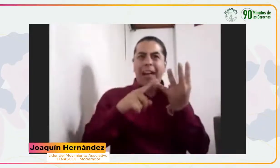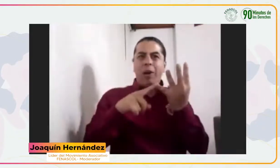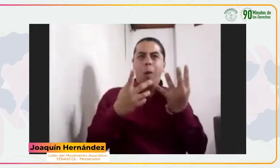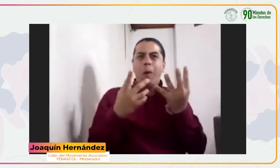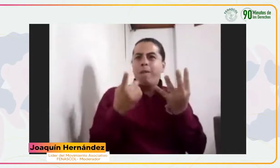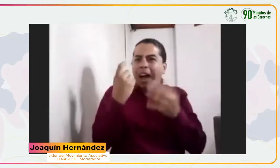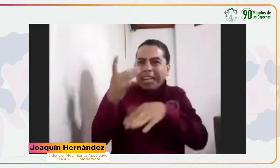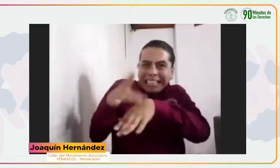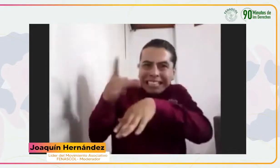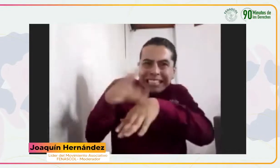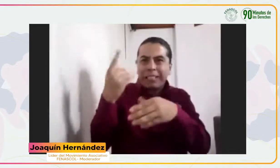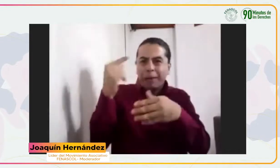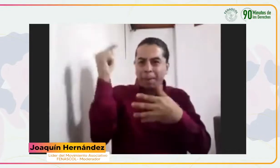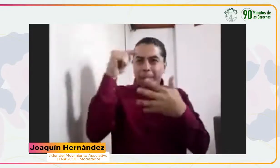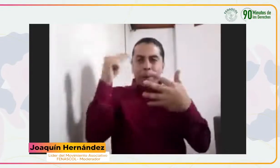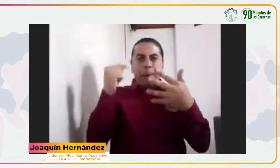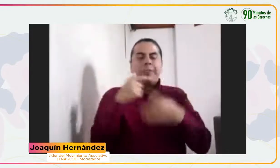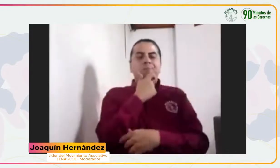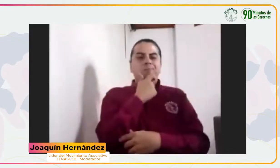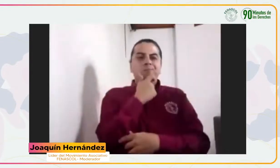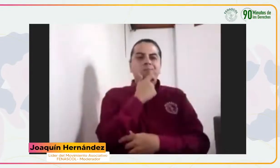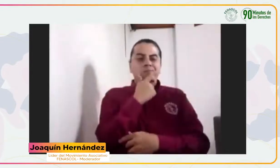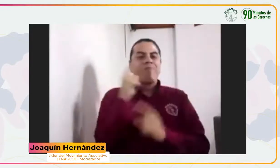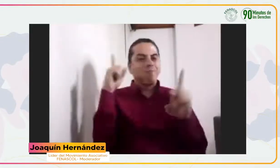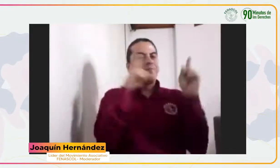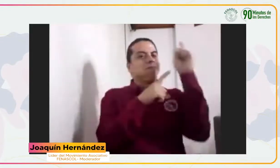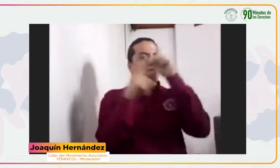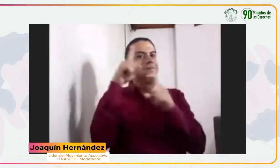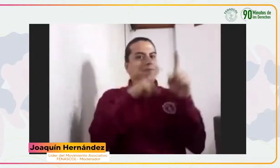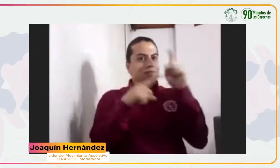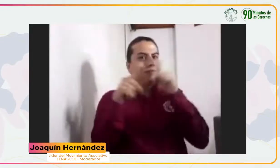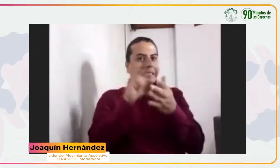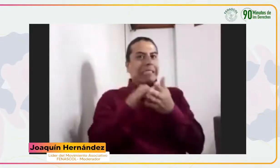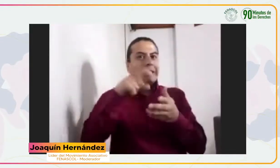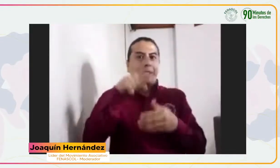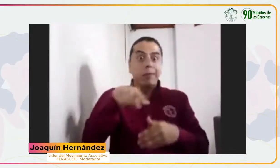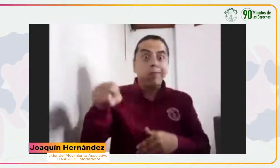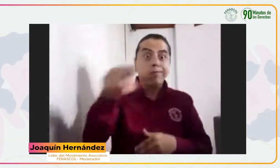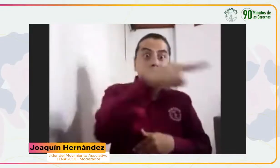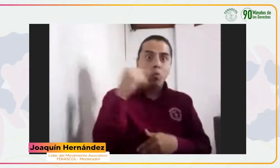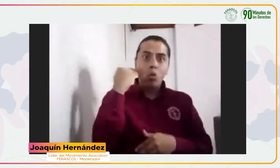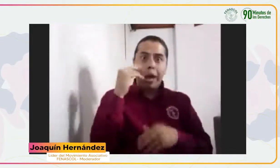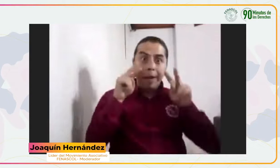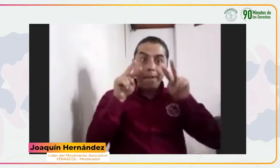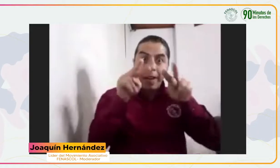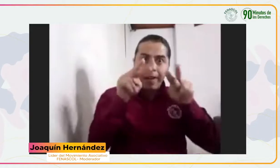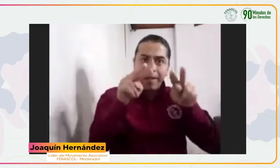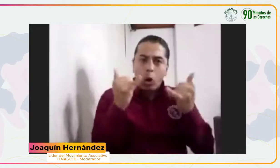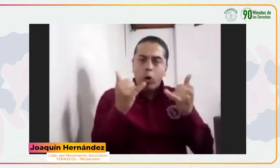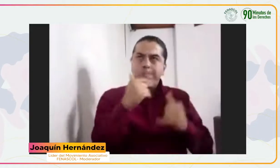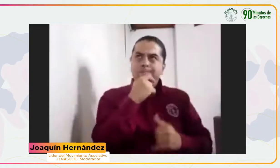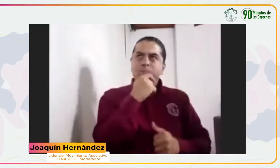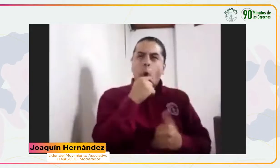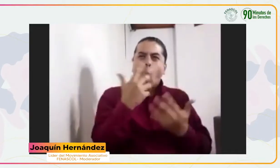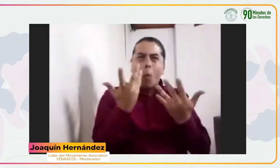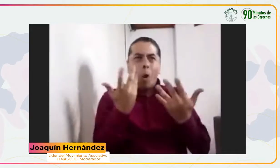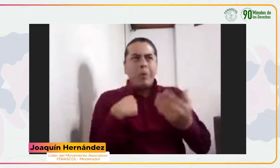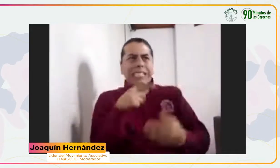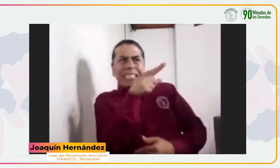en cuanto a las temáticas que han venido aportando sobre la no formación, la desmotivación para estos espacios, para la formación de mujeres